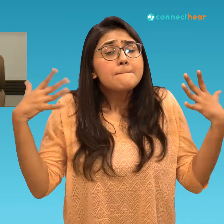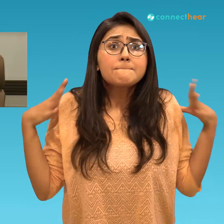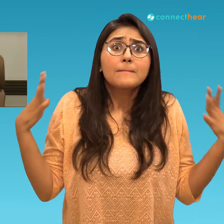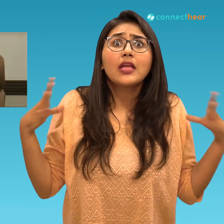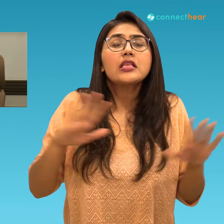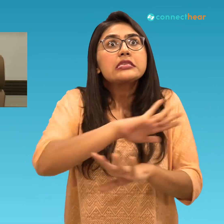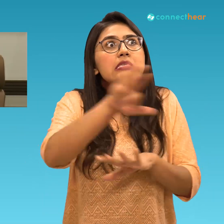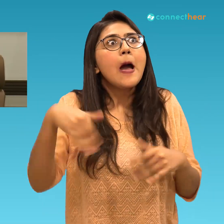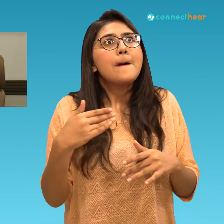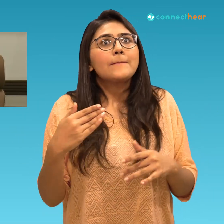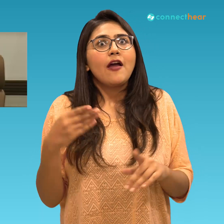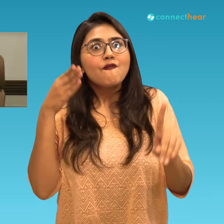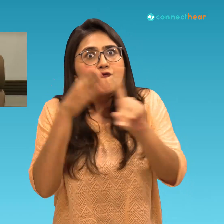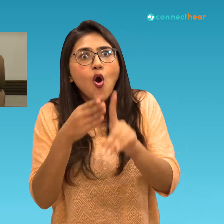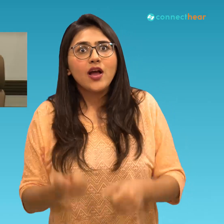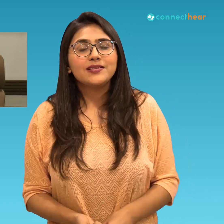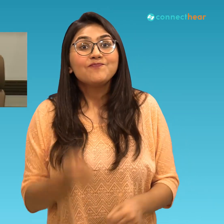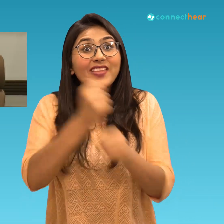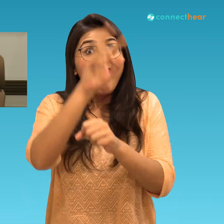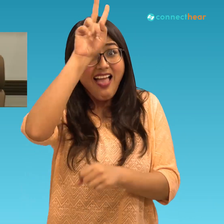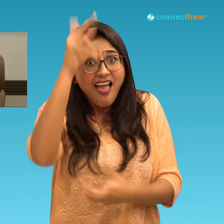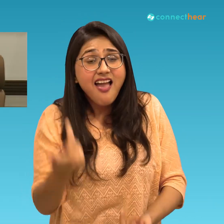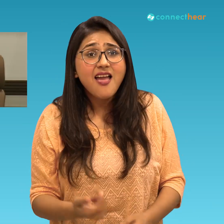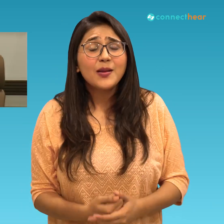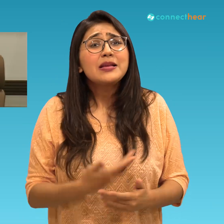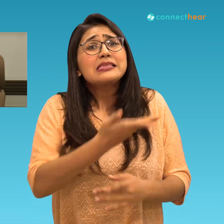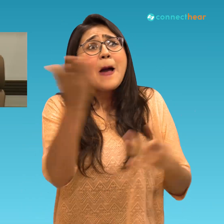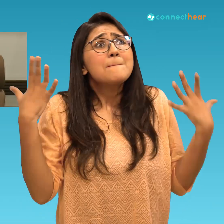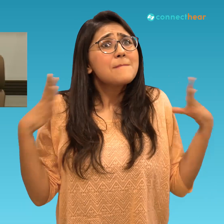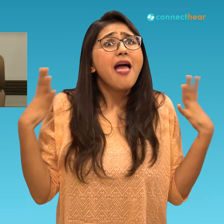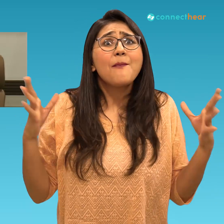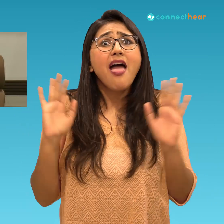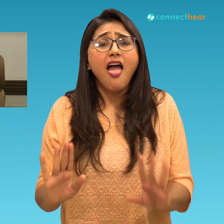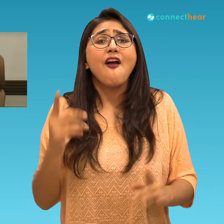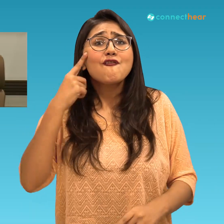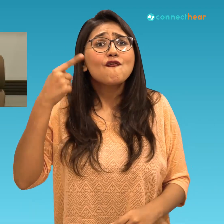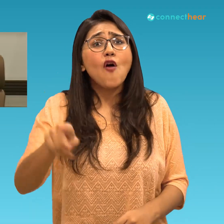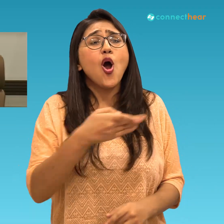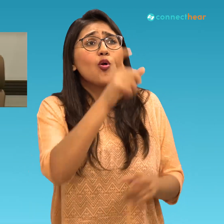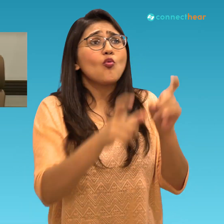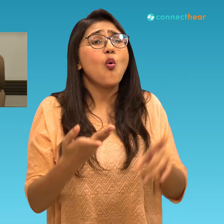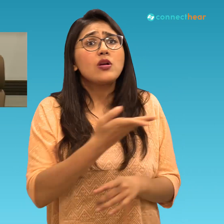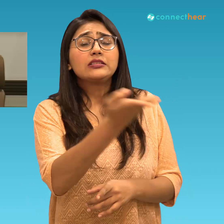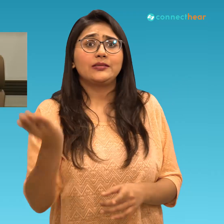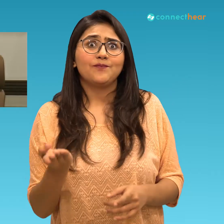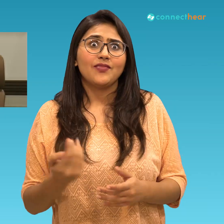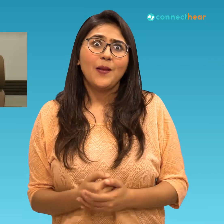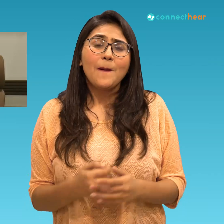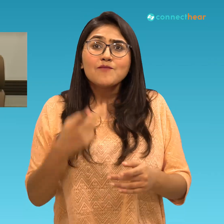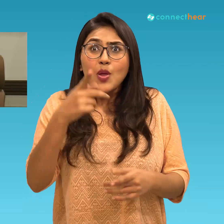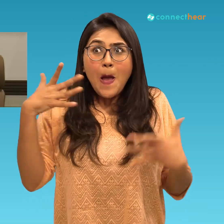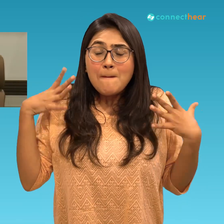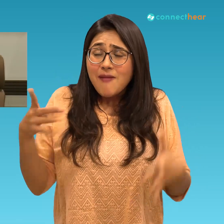जितना एफर्ट गिलगित बल्तिस्तान, कश्मीर, आज़ाद कश्मीर ने किए, ये आई थिंक देयर आर नो एग्जाम्पल्स ऑफ